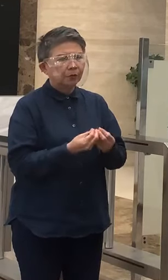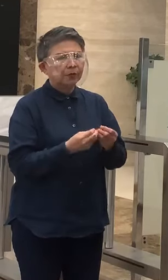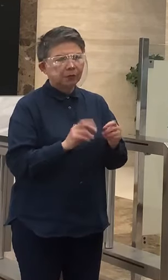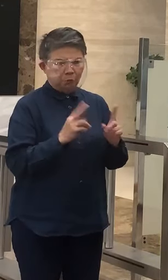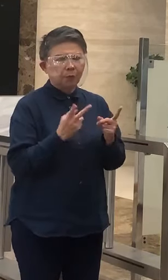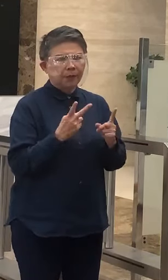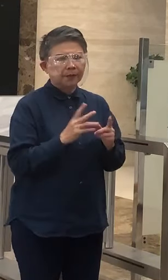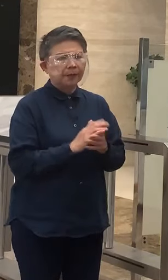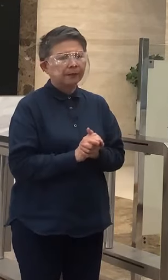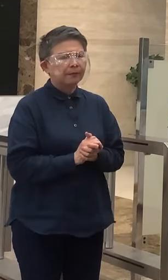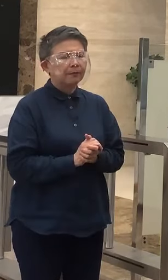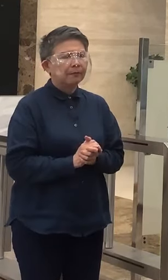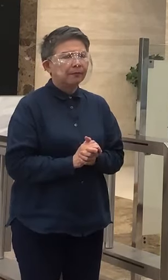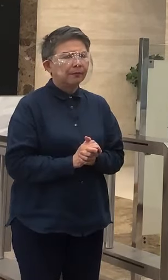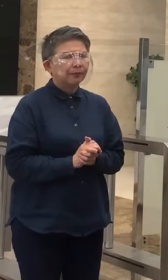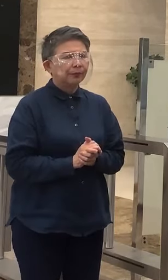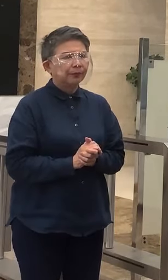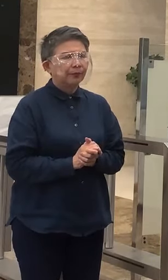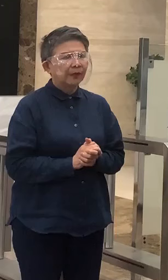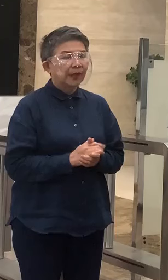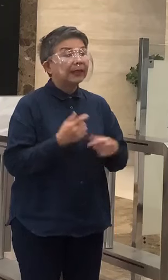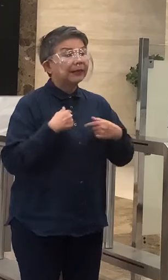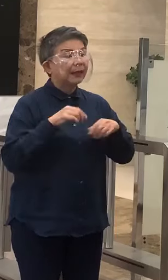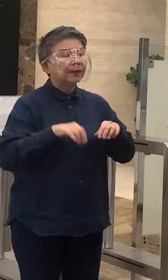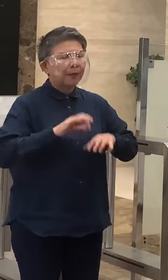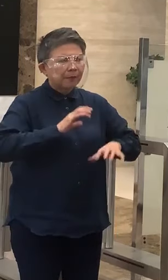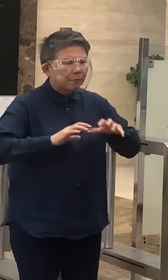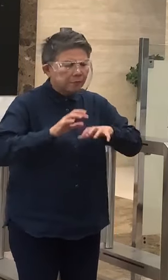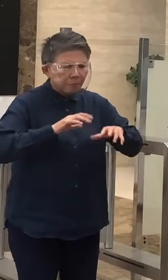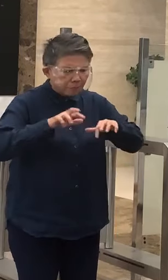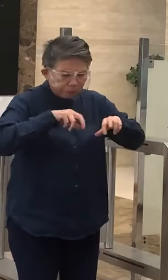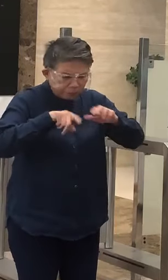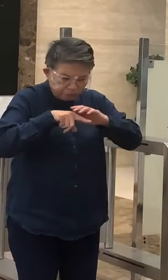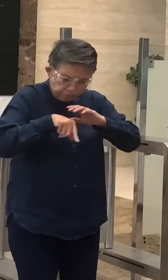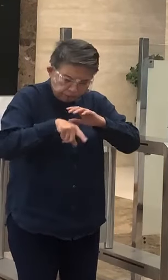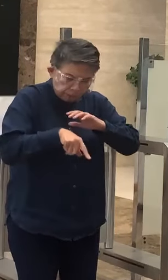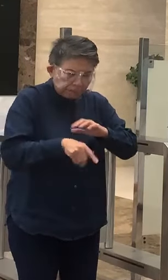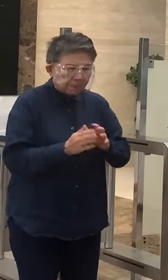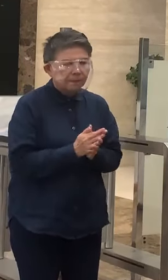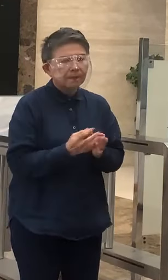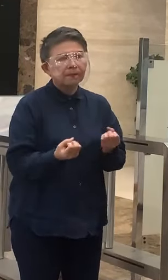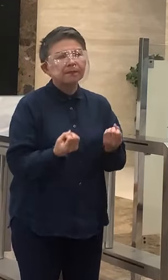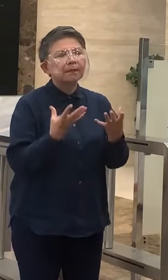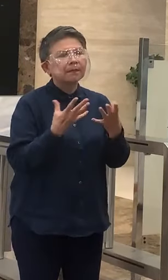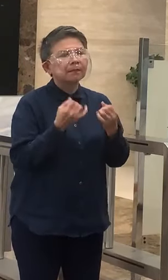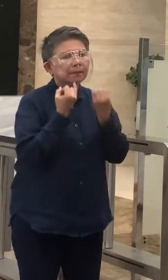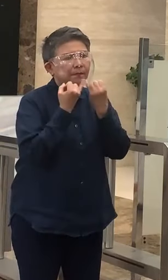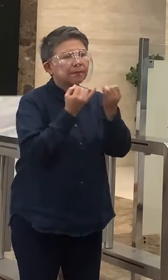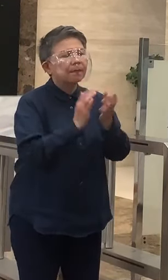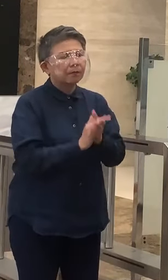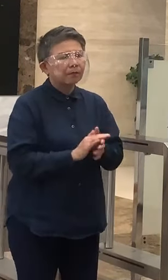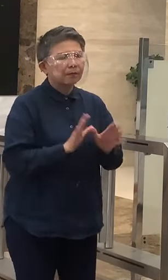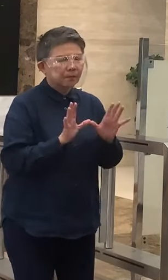orang sudah kena ini juga masih dilakukan pendalaman dan pengembangan sub-sektor